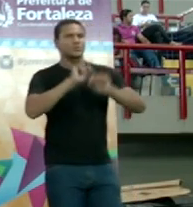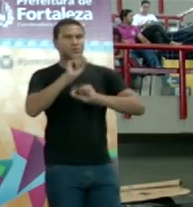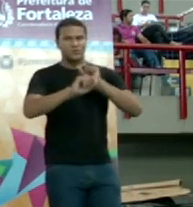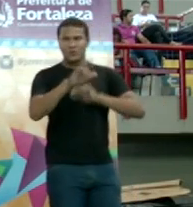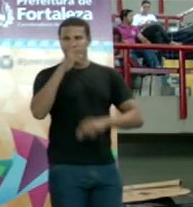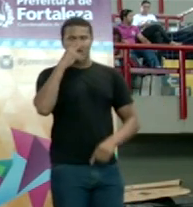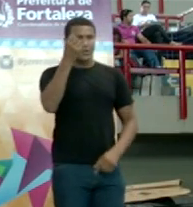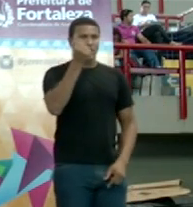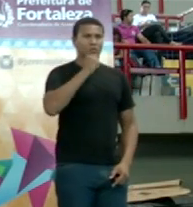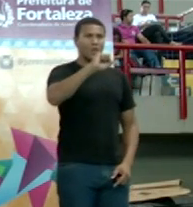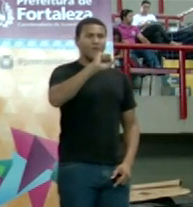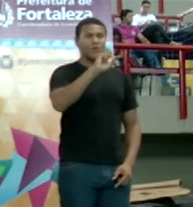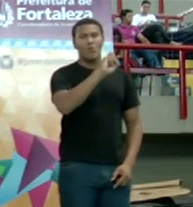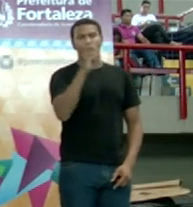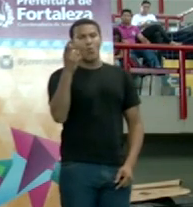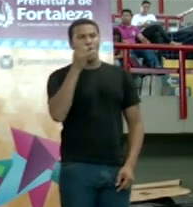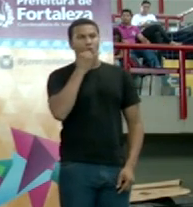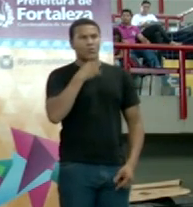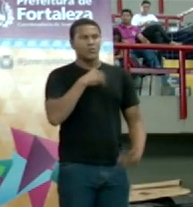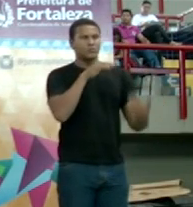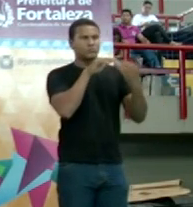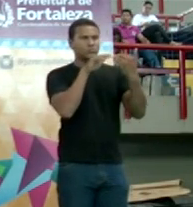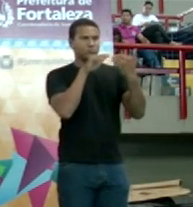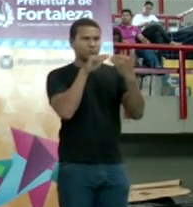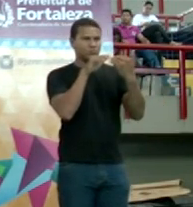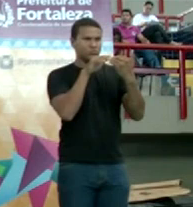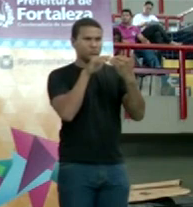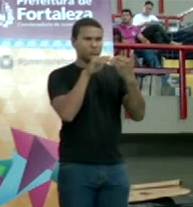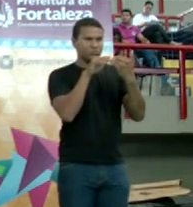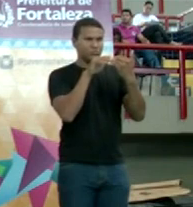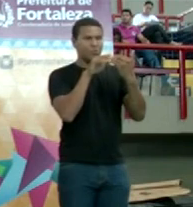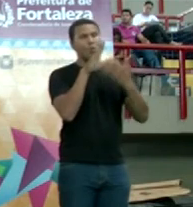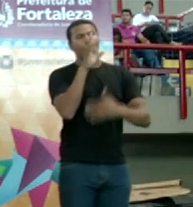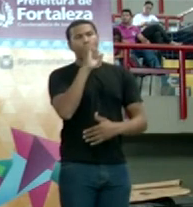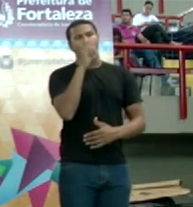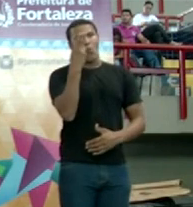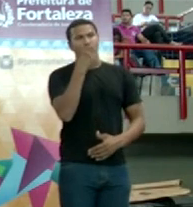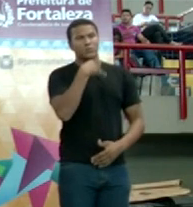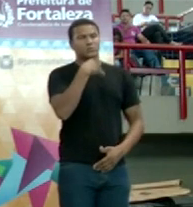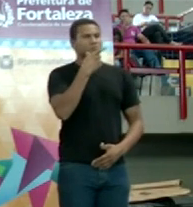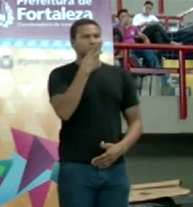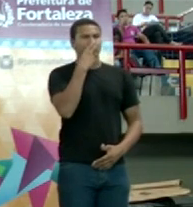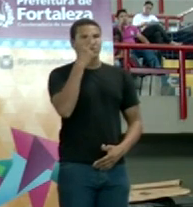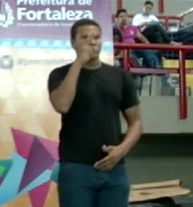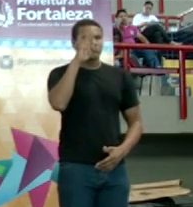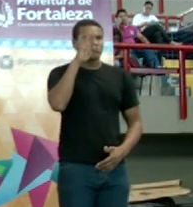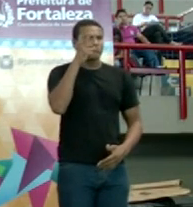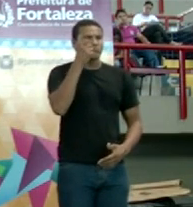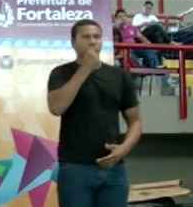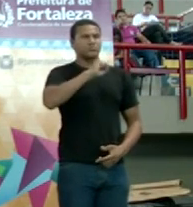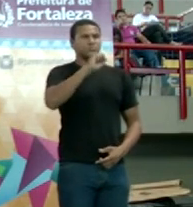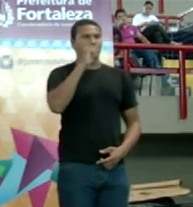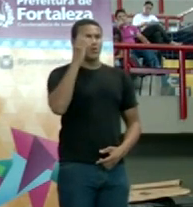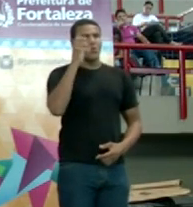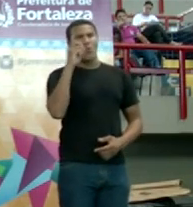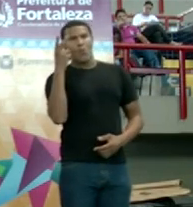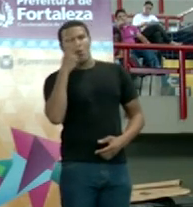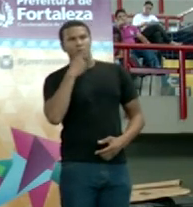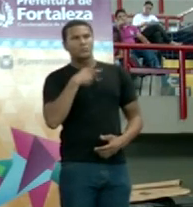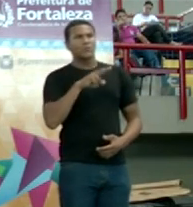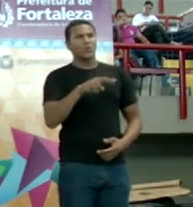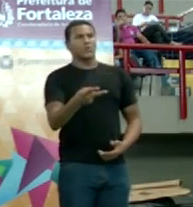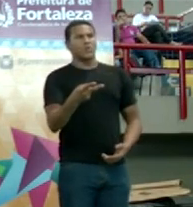ou contestar essa decisão. Qual é o objetivo da minha tese no texto? Tem que ficar claro isso para